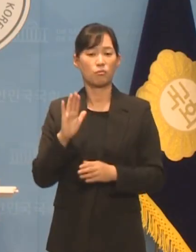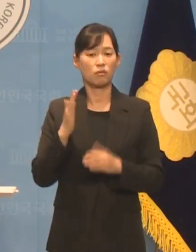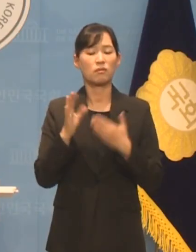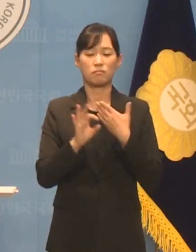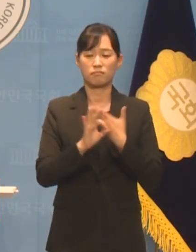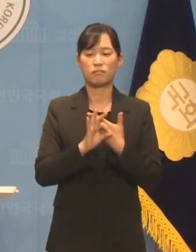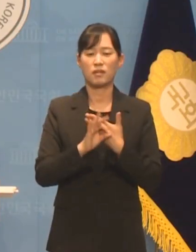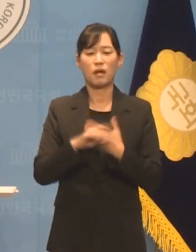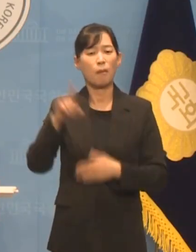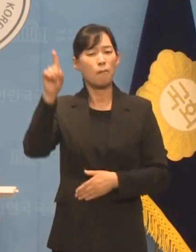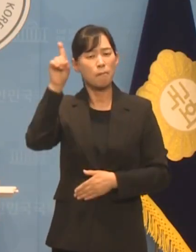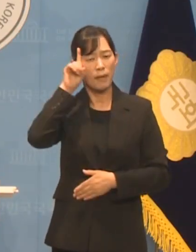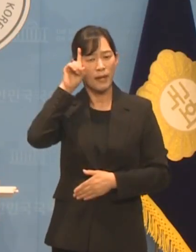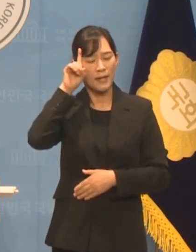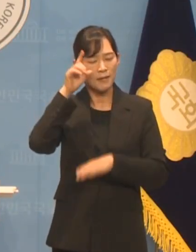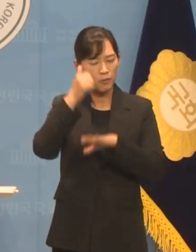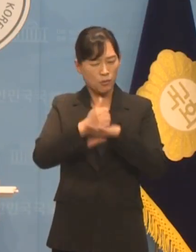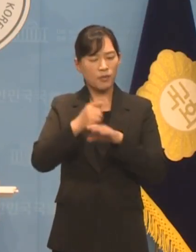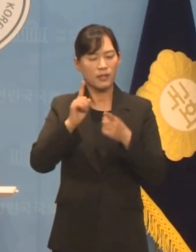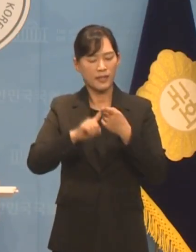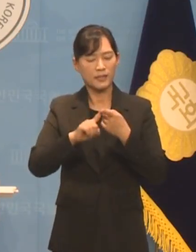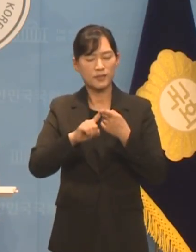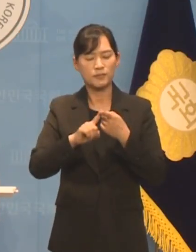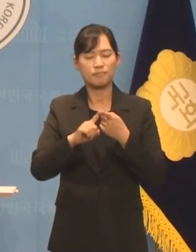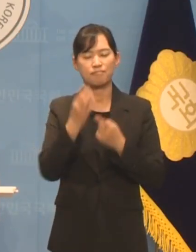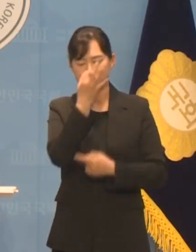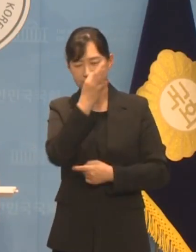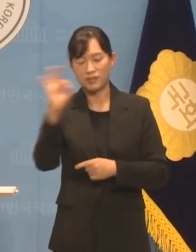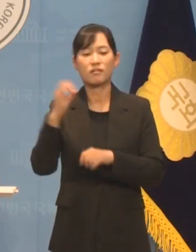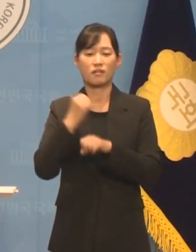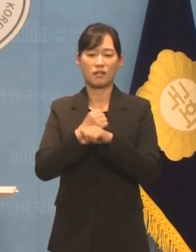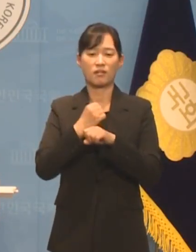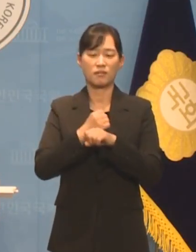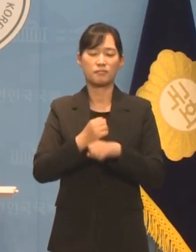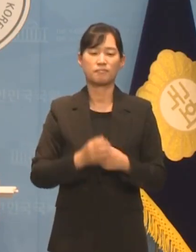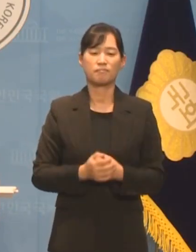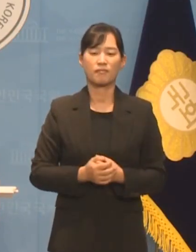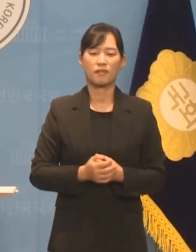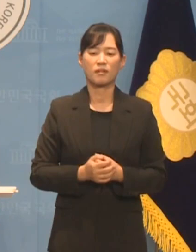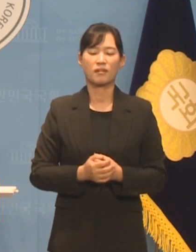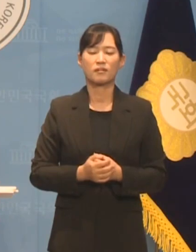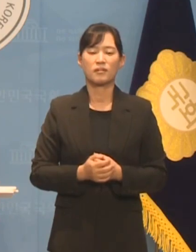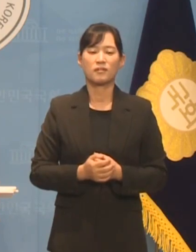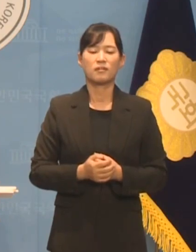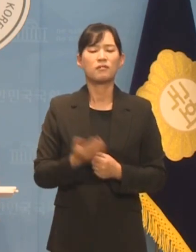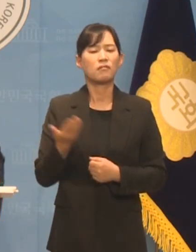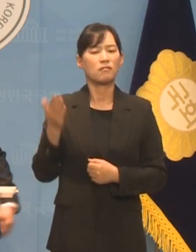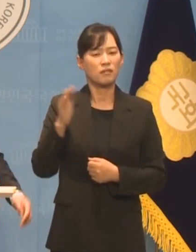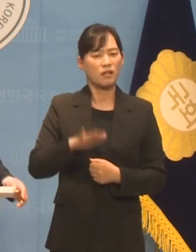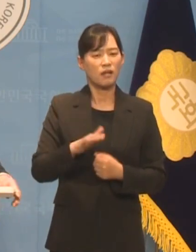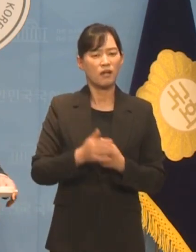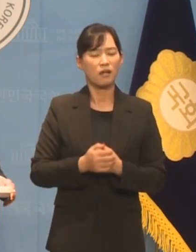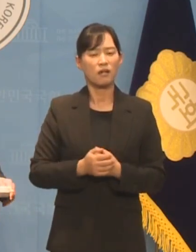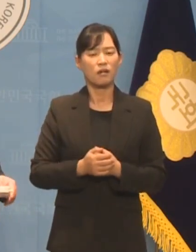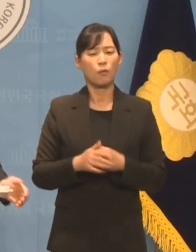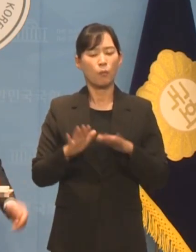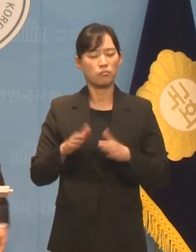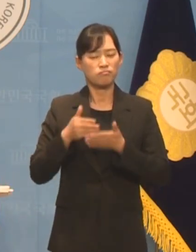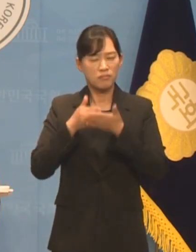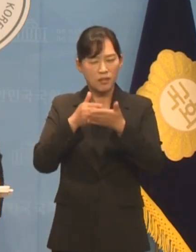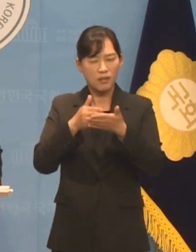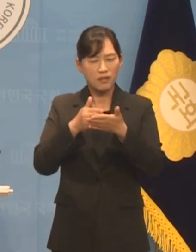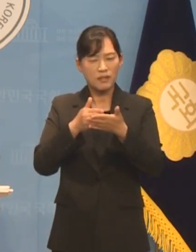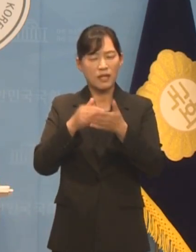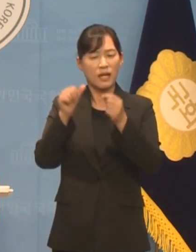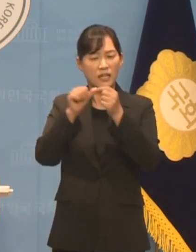하면 100% 결과에 대해서 승복하고 그다음에 따를 것입니다. 그런데 저희가 제시하는